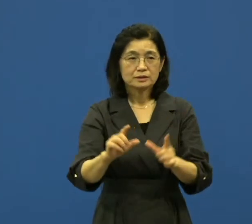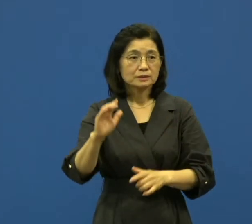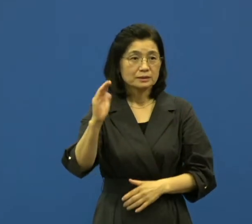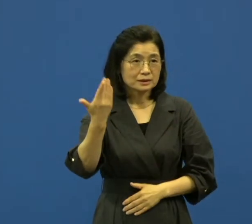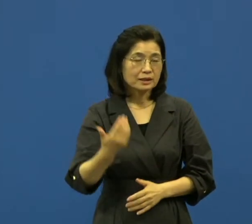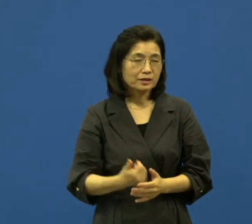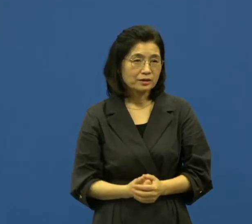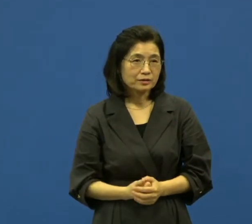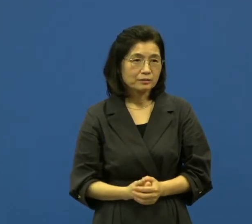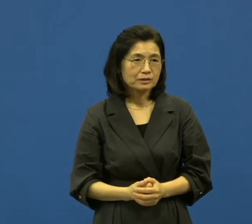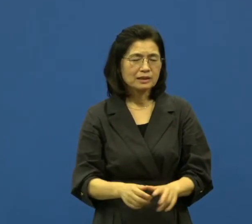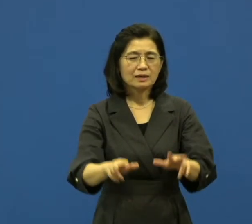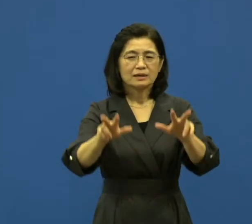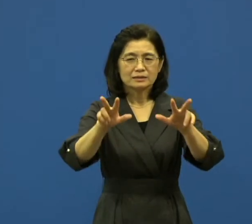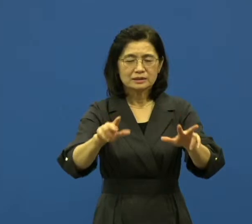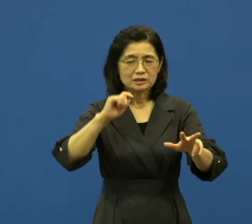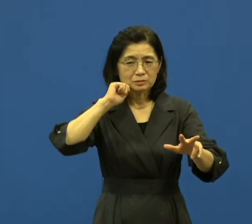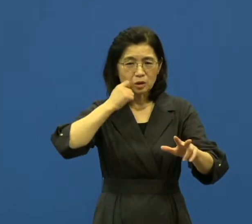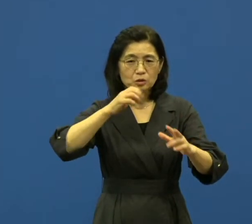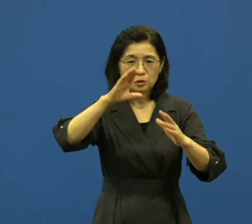어느 때보다 믿음이 필요하십니다.